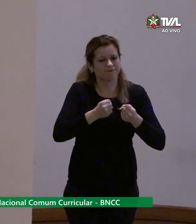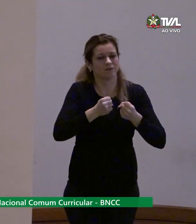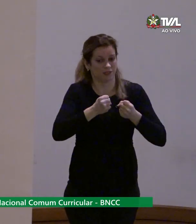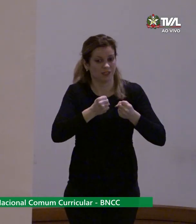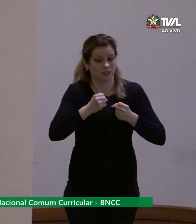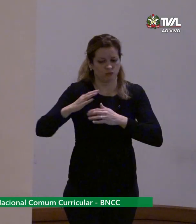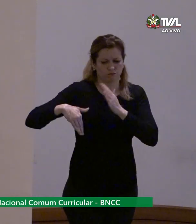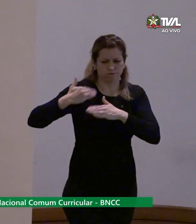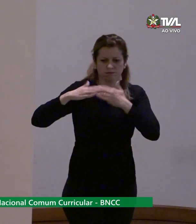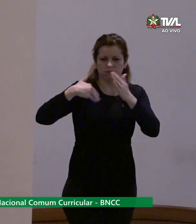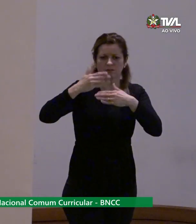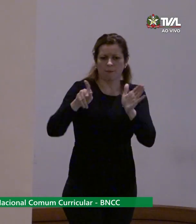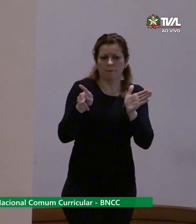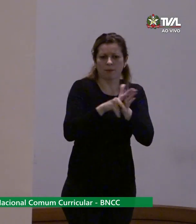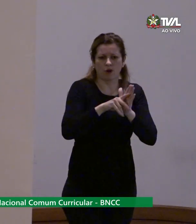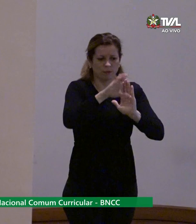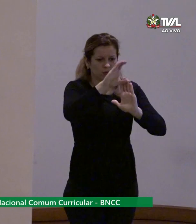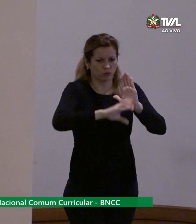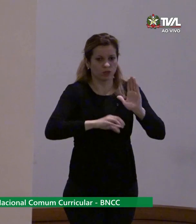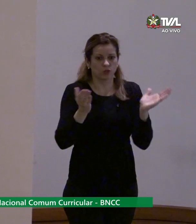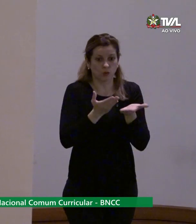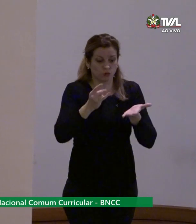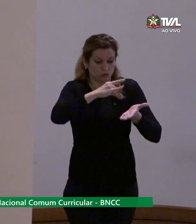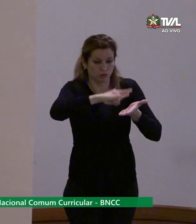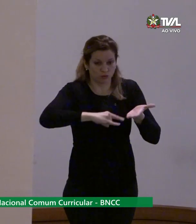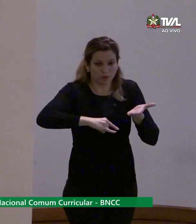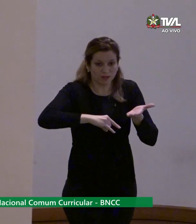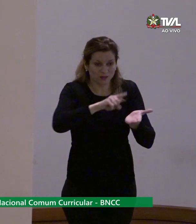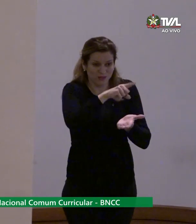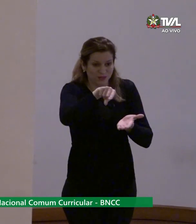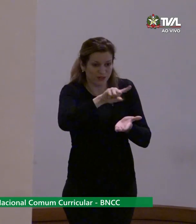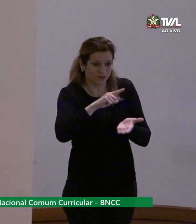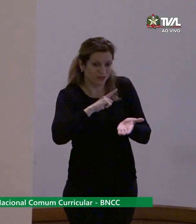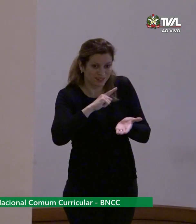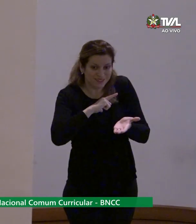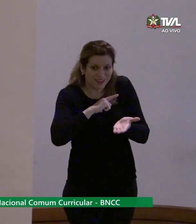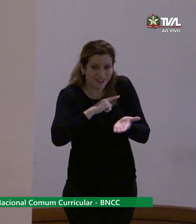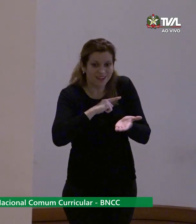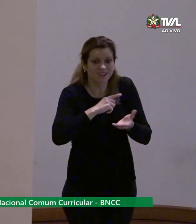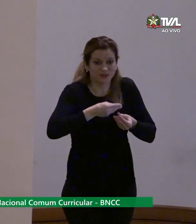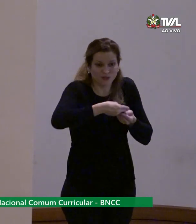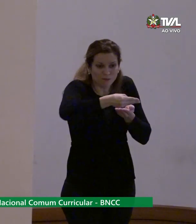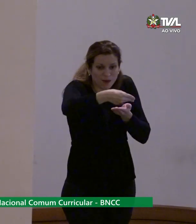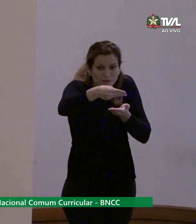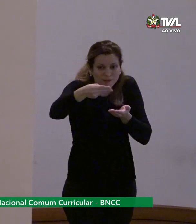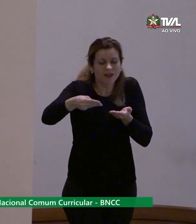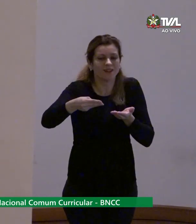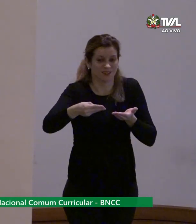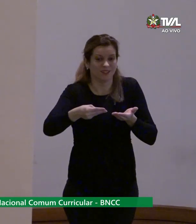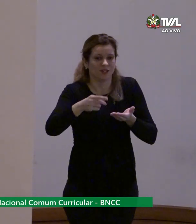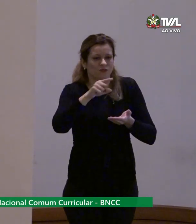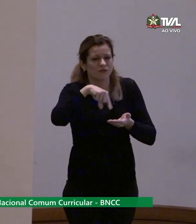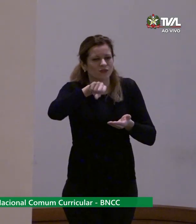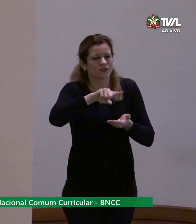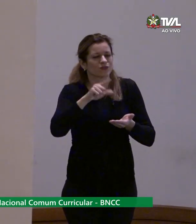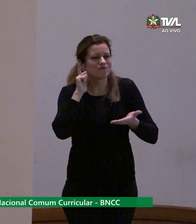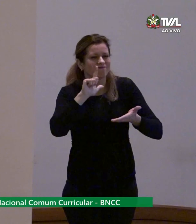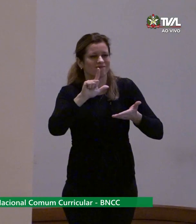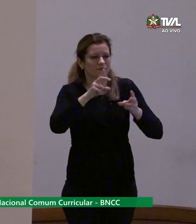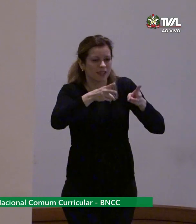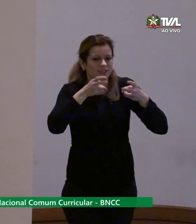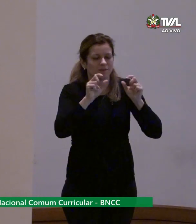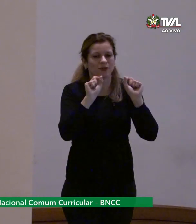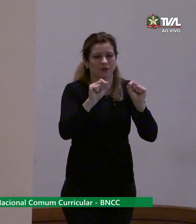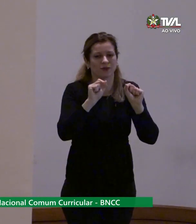currículo eu acho que esse documento que vocês hoje recebem em mãos traduz esse fortalecimento né e as discussões que estão